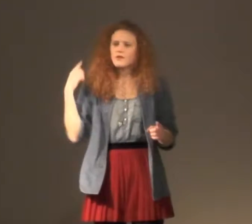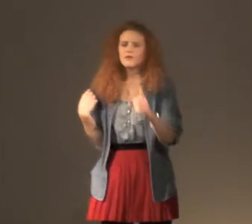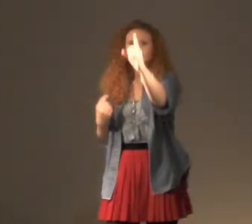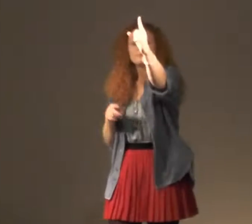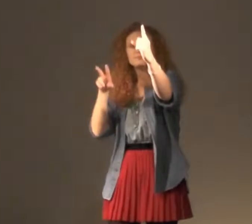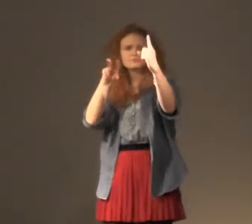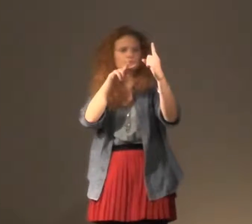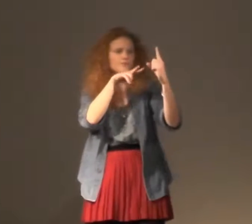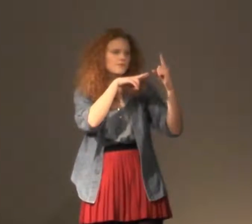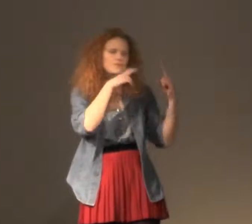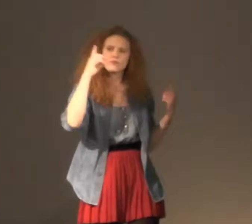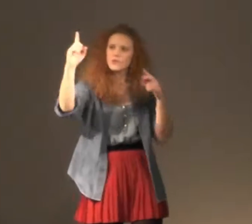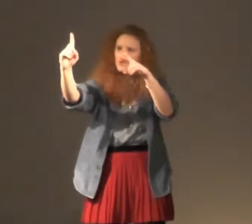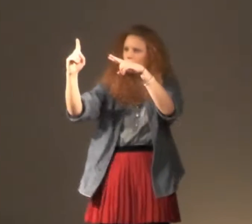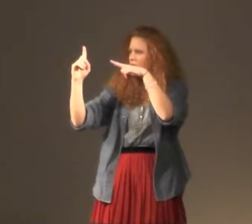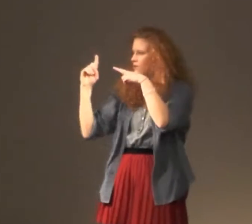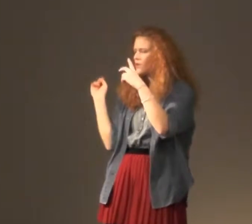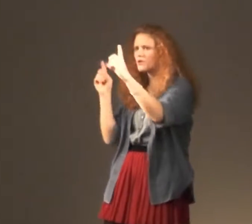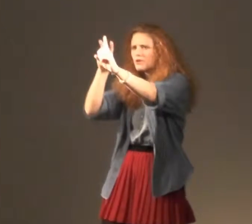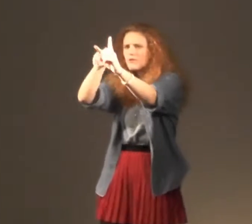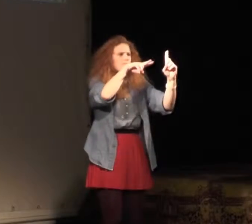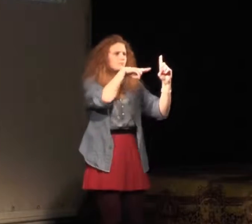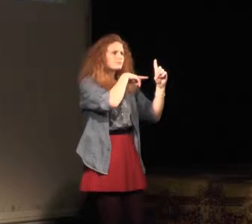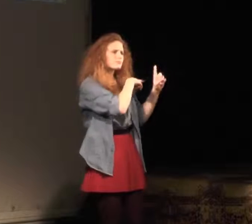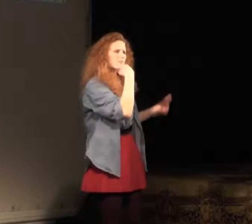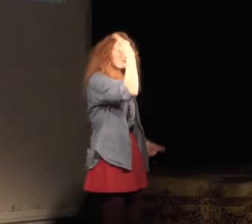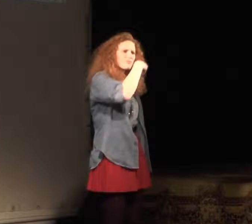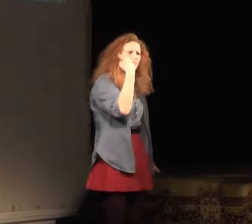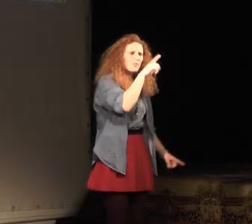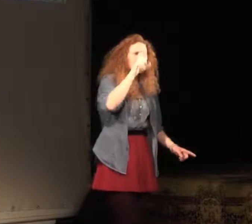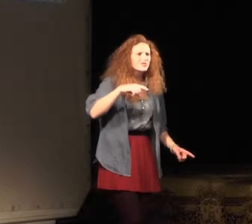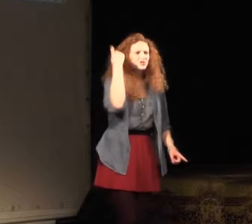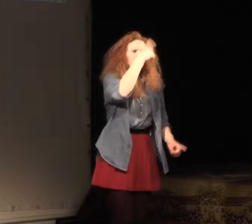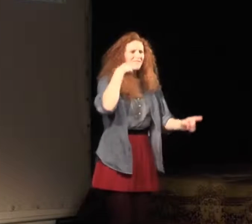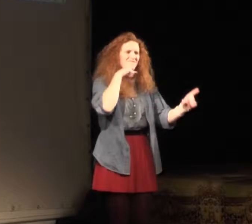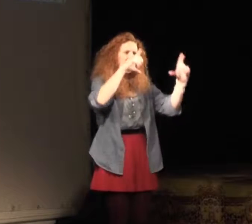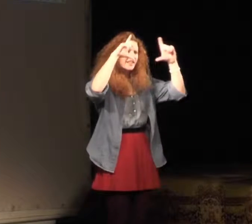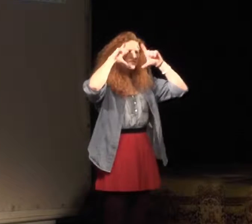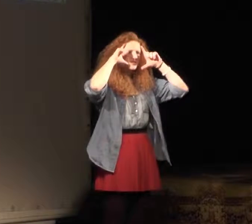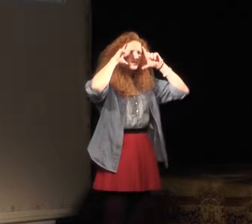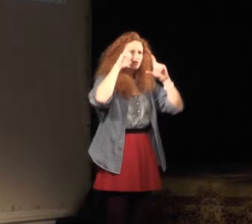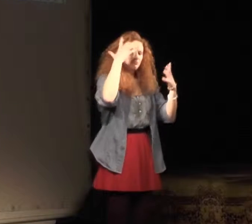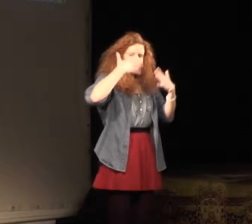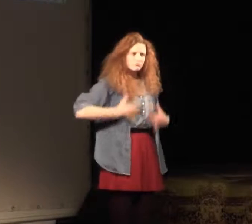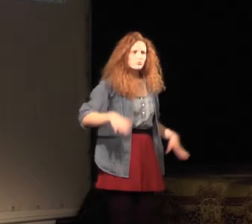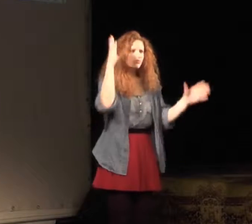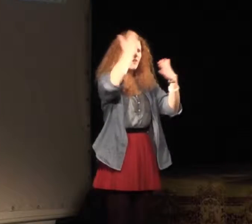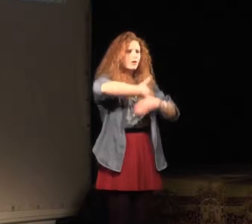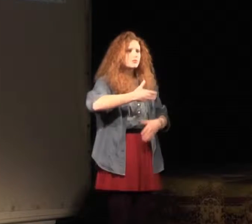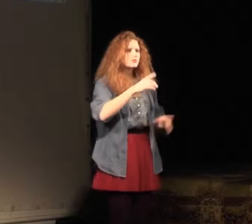vielen menschen den gegenständen vorbei und doch ich sehe sie an die gesichter sie sind weiß ich